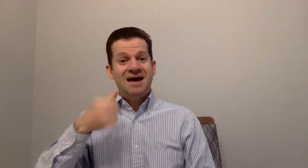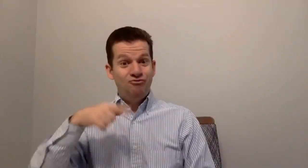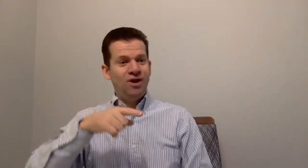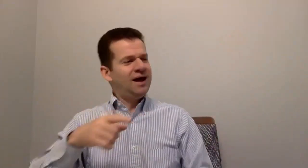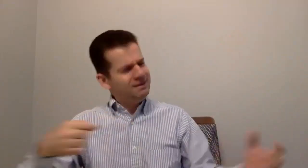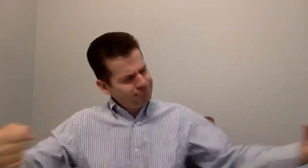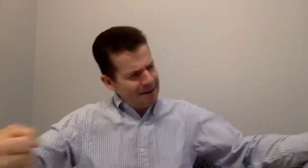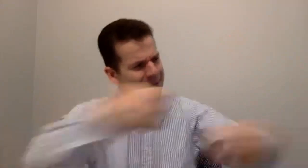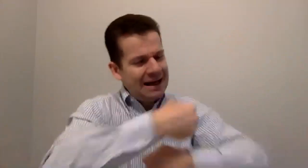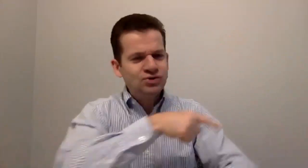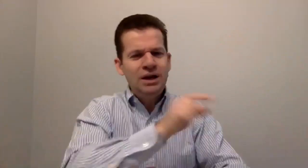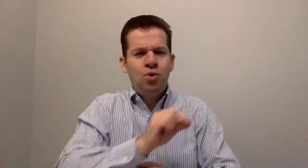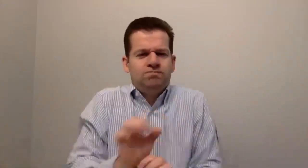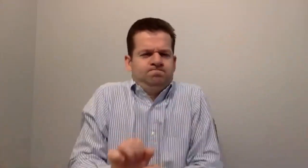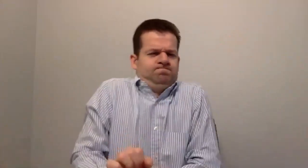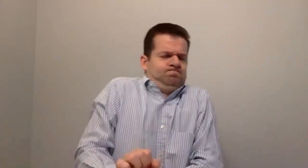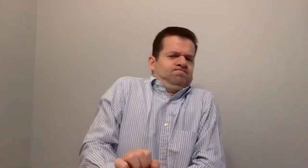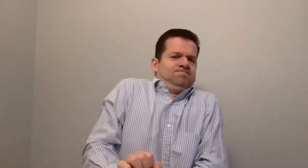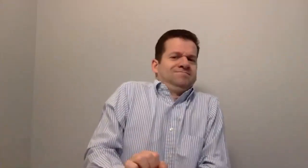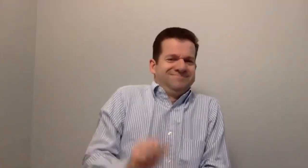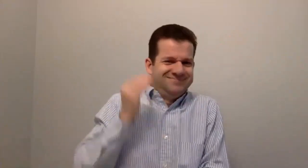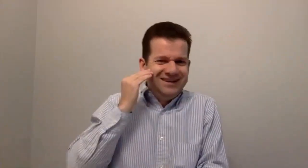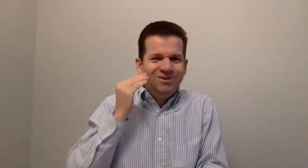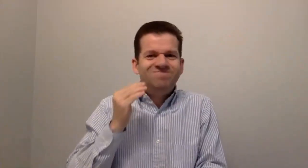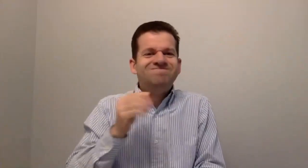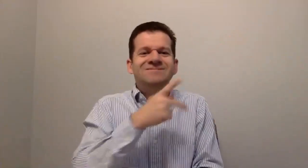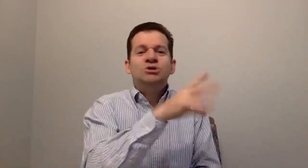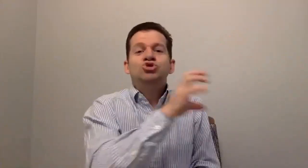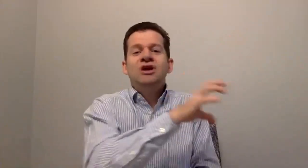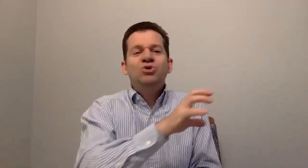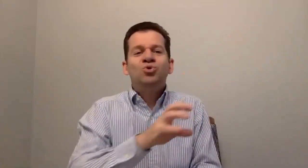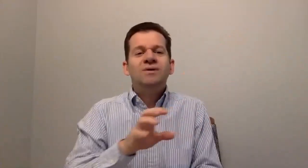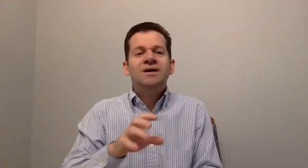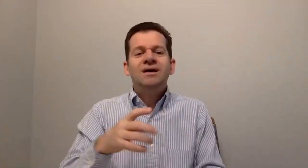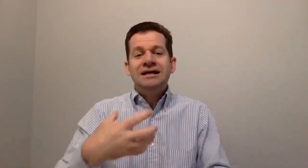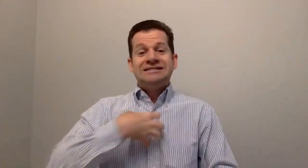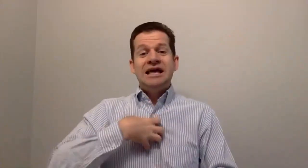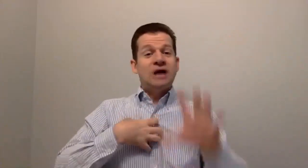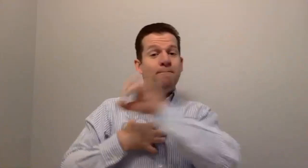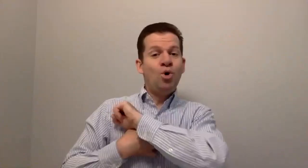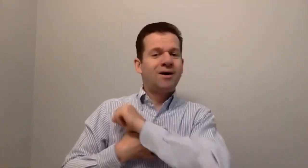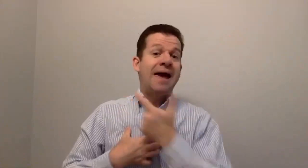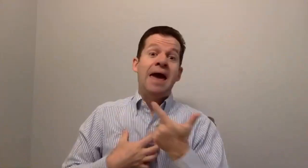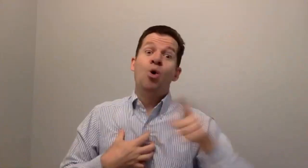eu vou lá, abraço ele um pouco. Entendeu? Seu jeito sente amor é